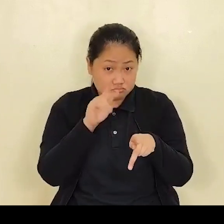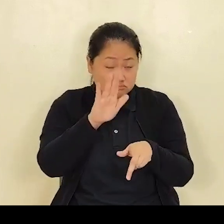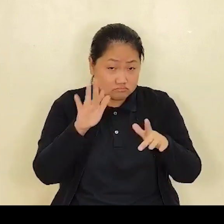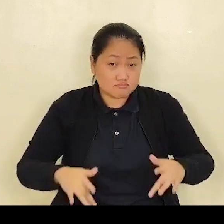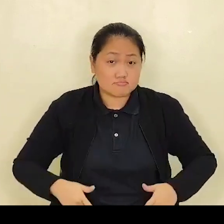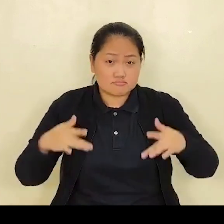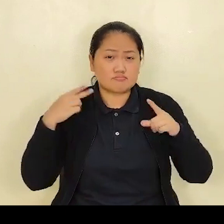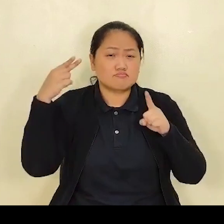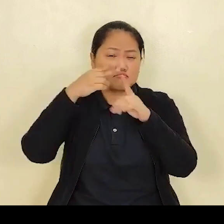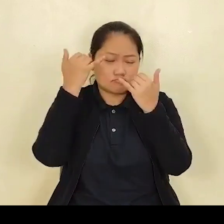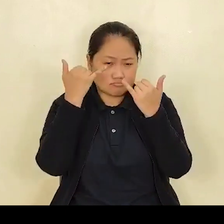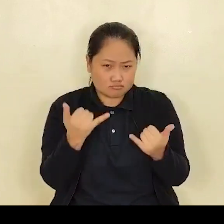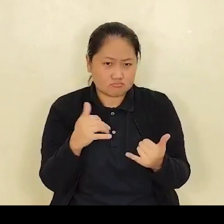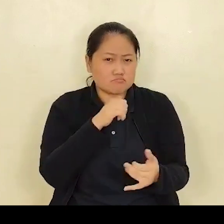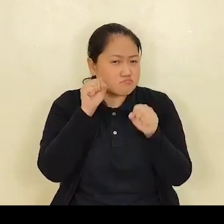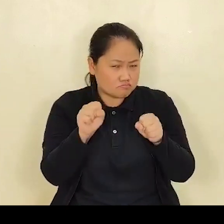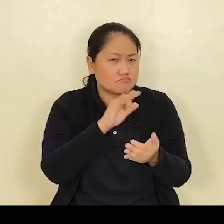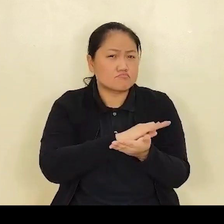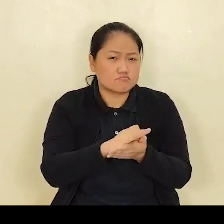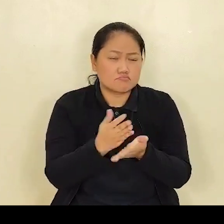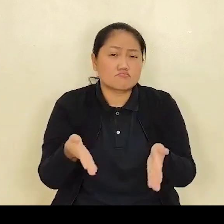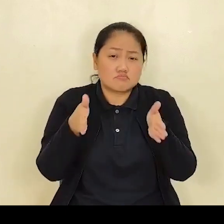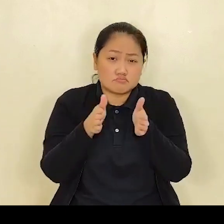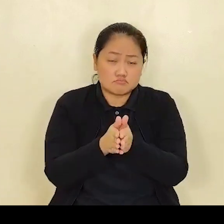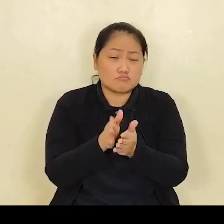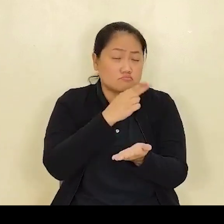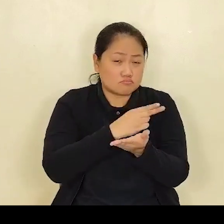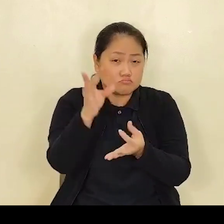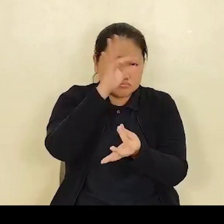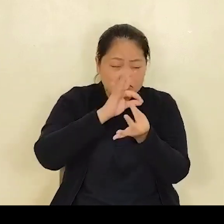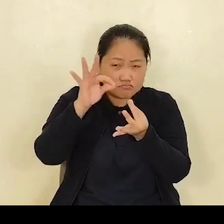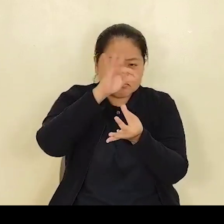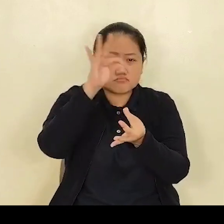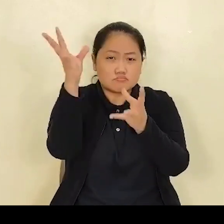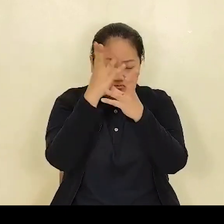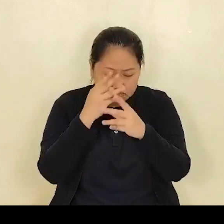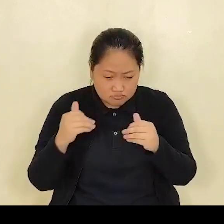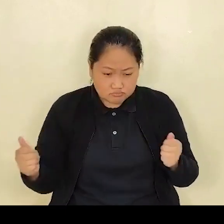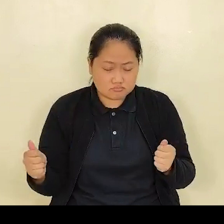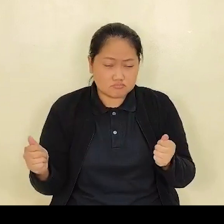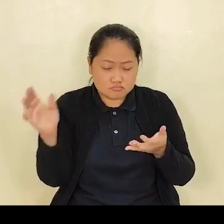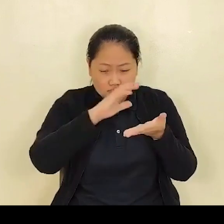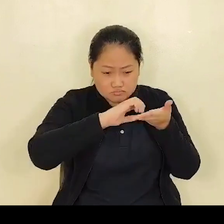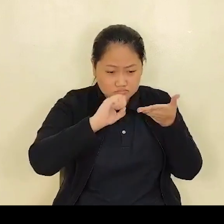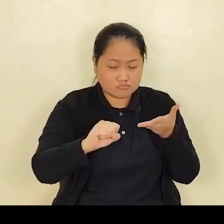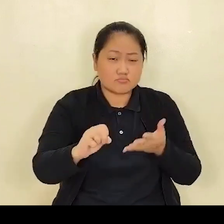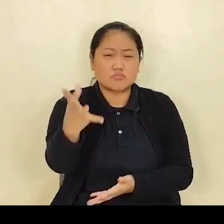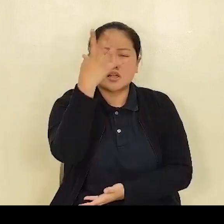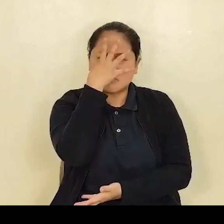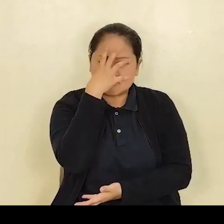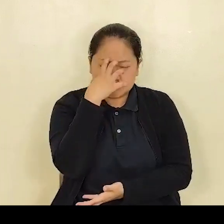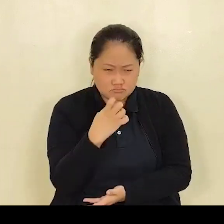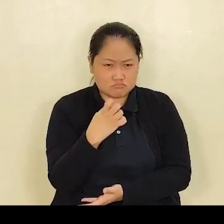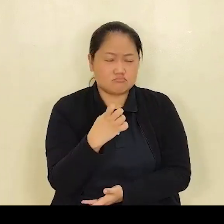kayang patawarin, hilingin mo ang espiritu ng paghilom ng Panginoon, na pawiin na ang puot at galit at hilumin